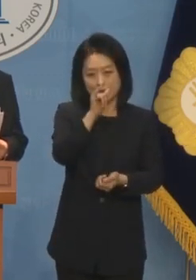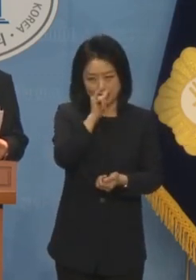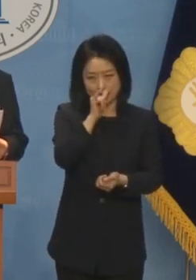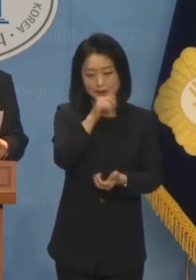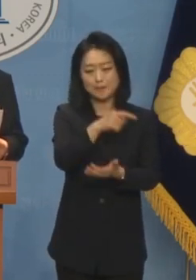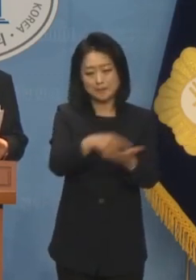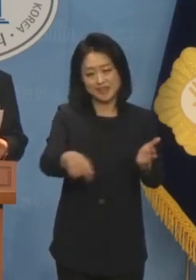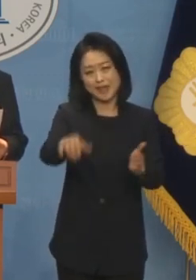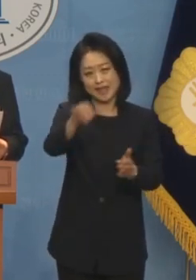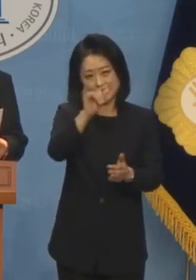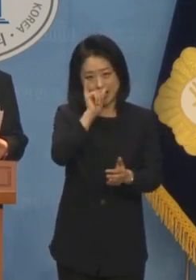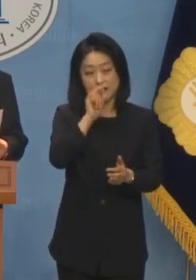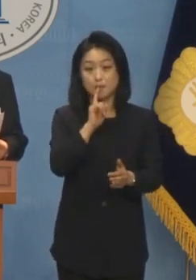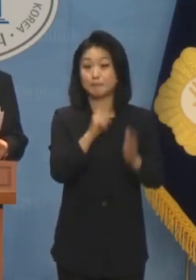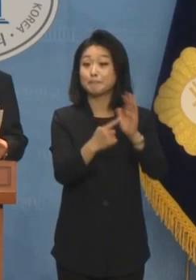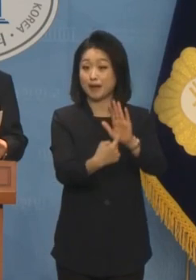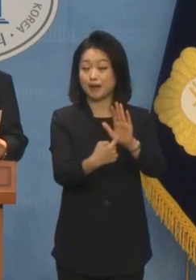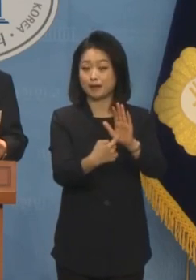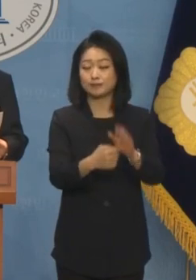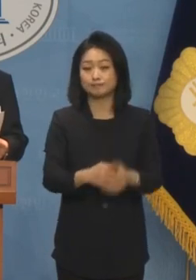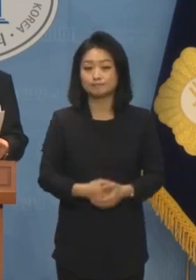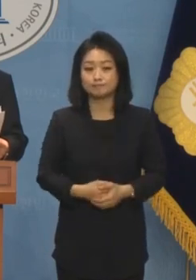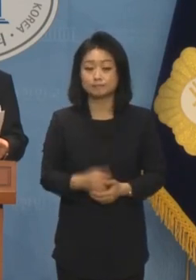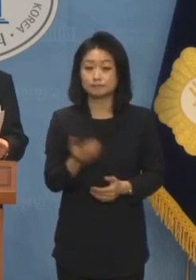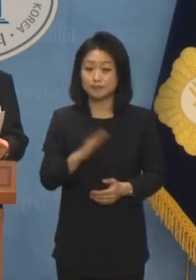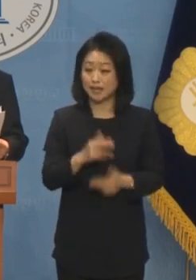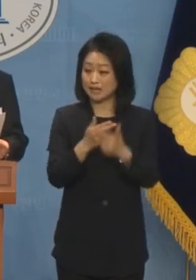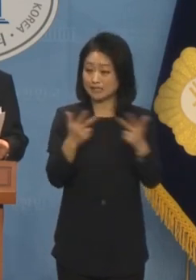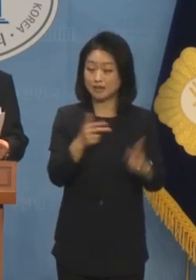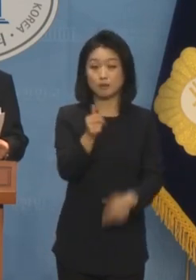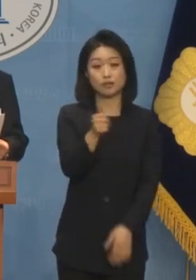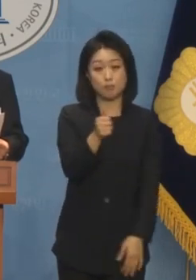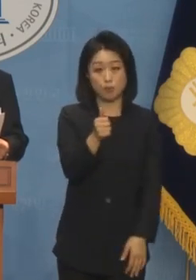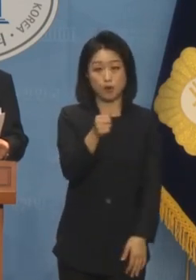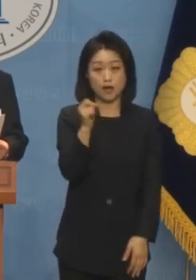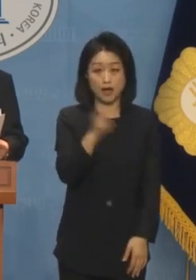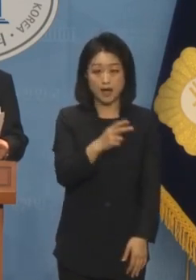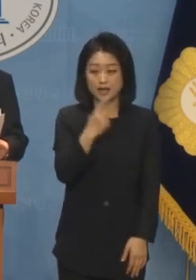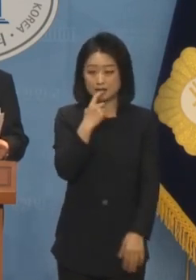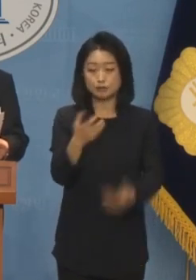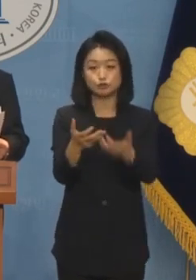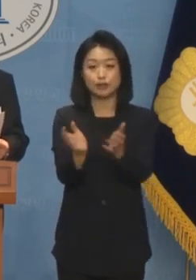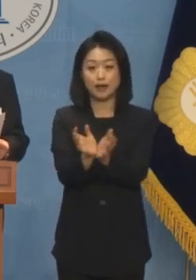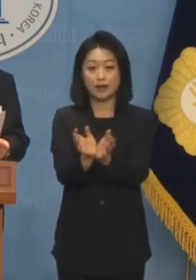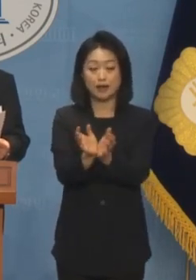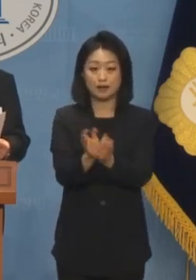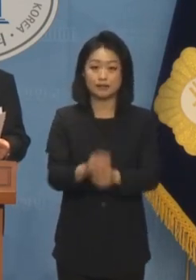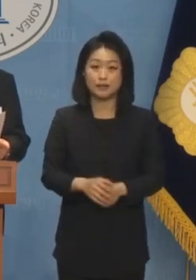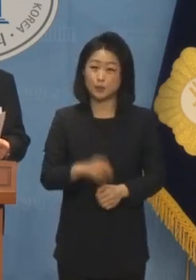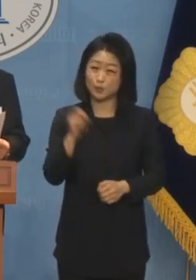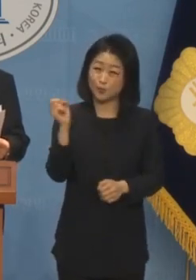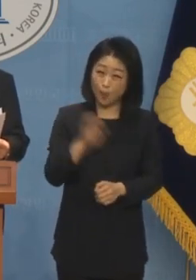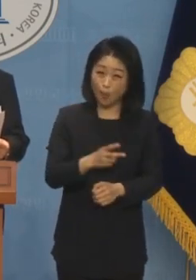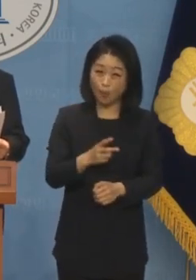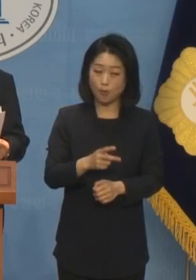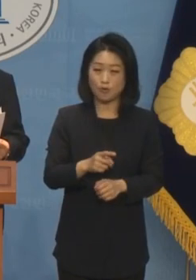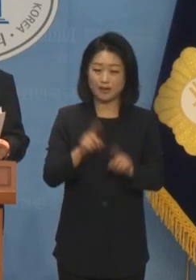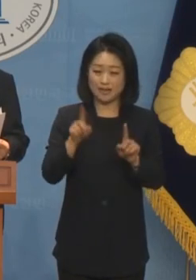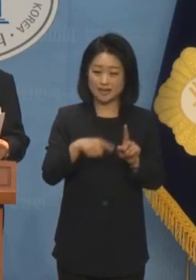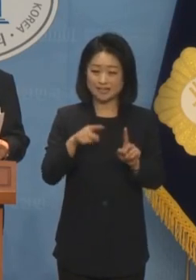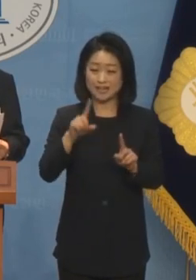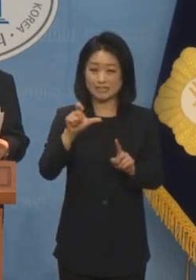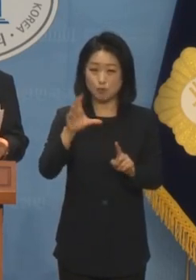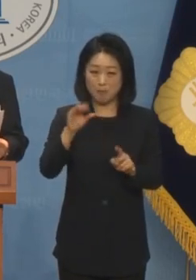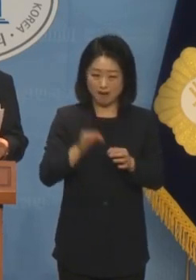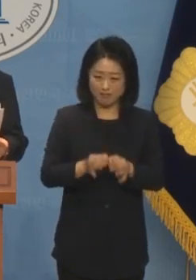대해 지적하고 있는 상황에서 이재명 대표와 민주당은 무리한 총선